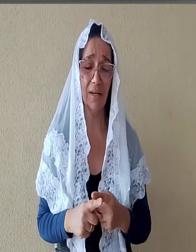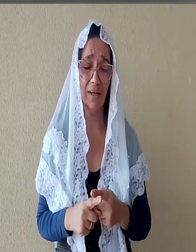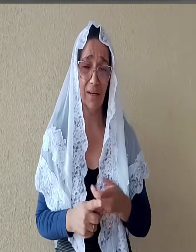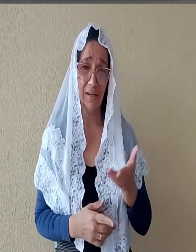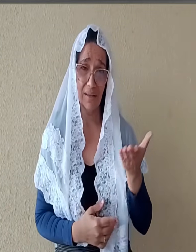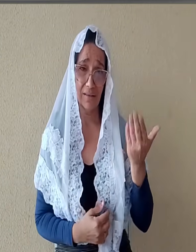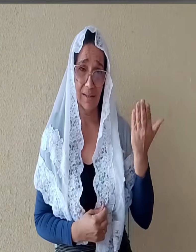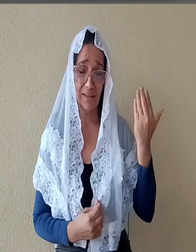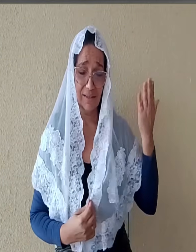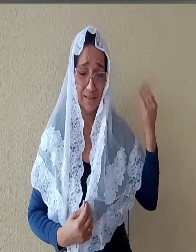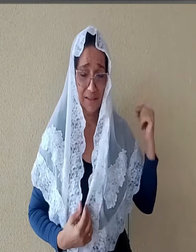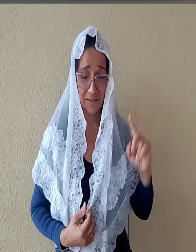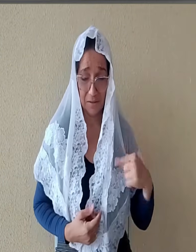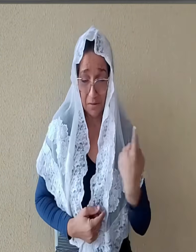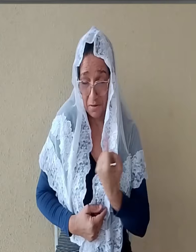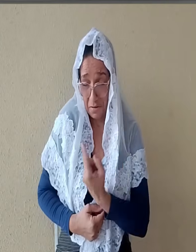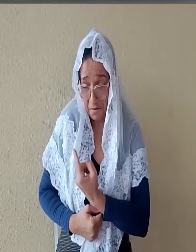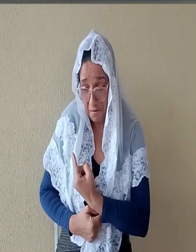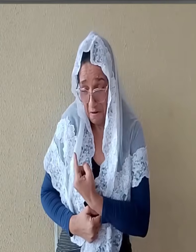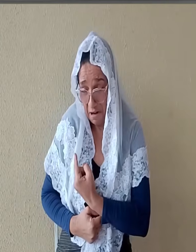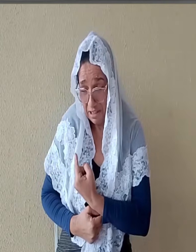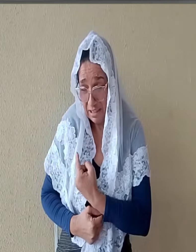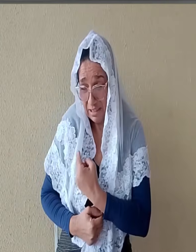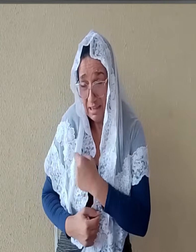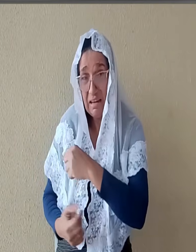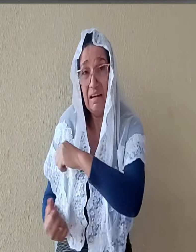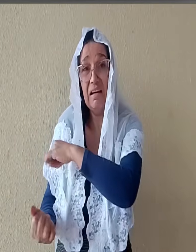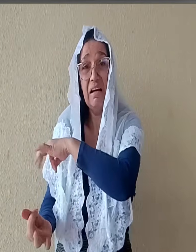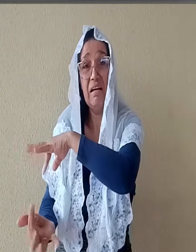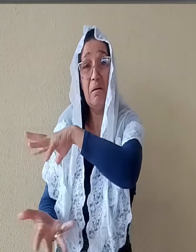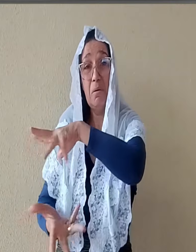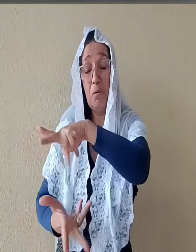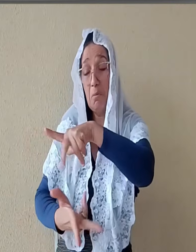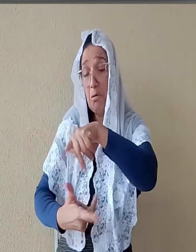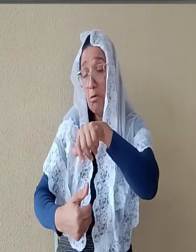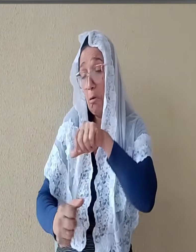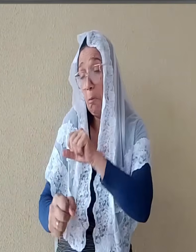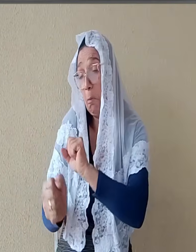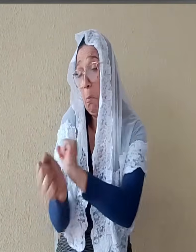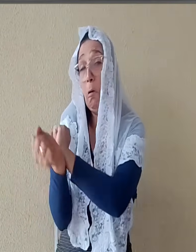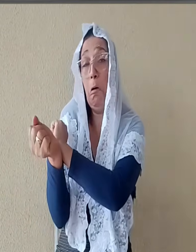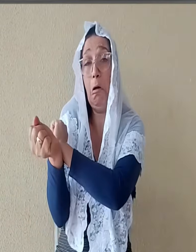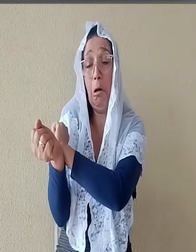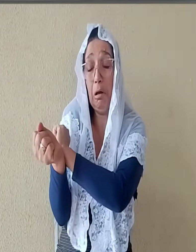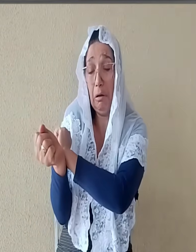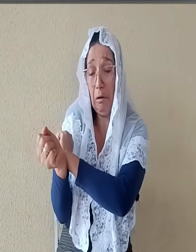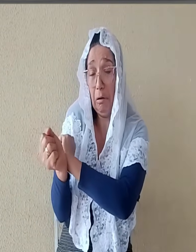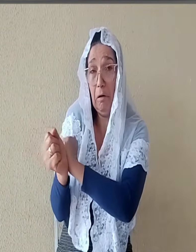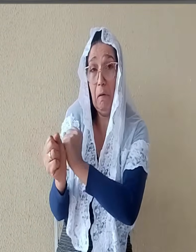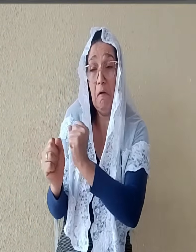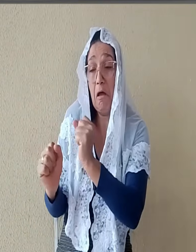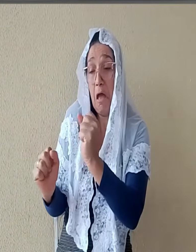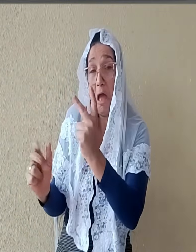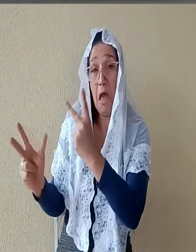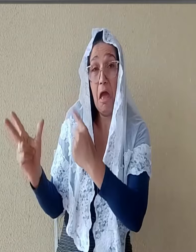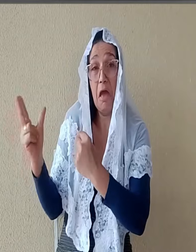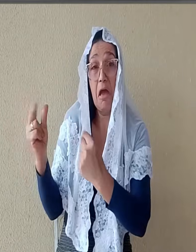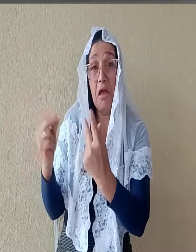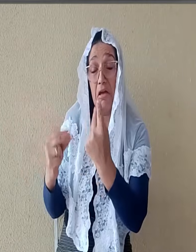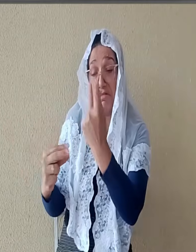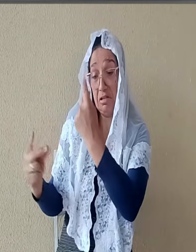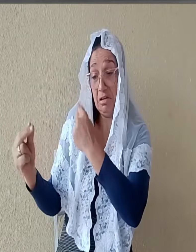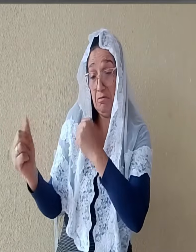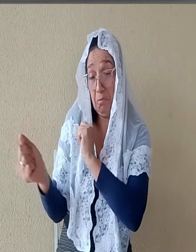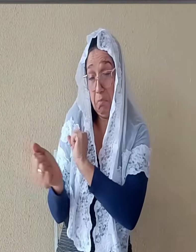da escravidão do nosso inimigo, irmão, e colocou nesta graça, na fileira santa para entrar no céu. E